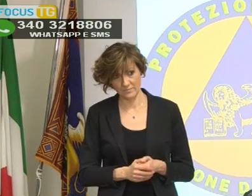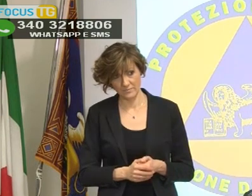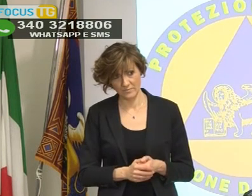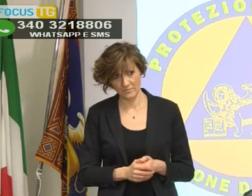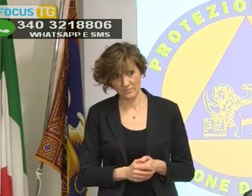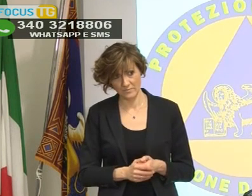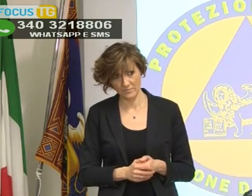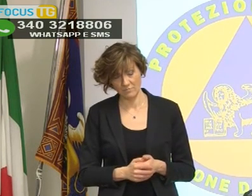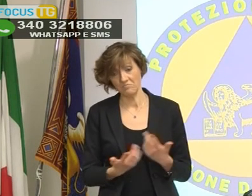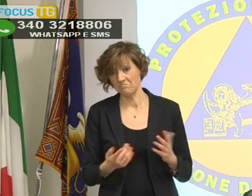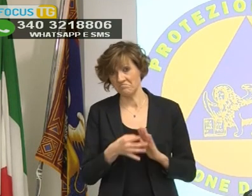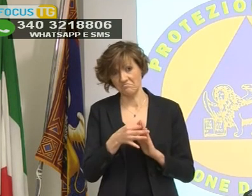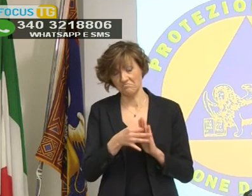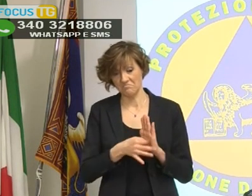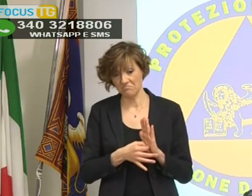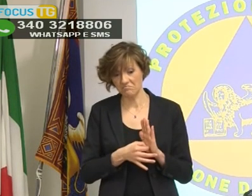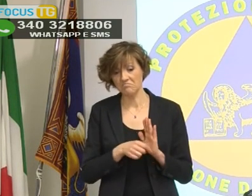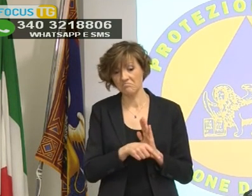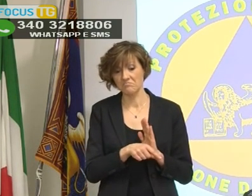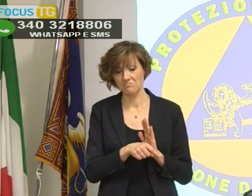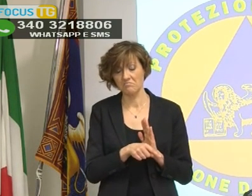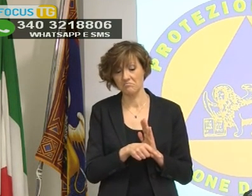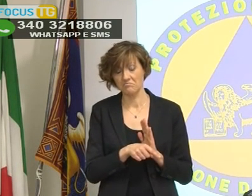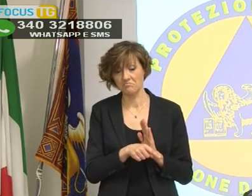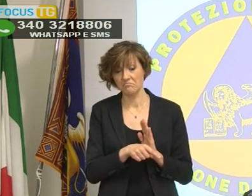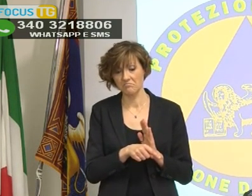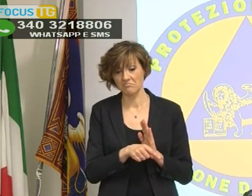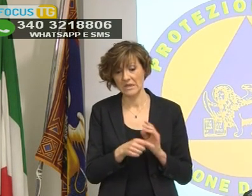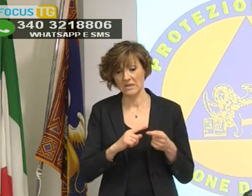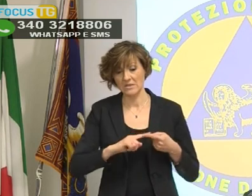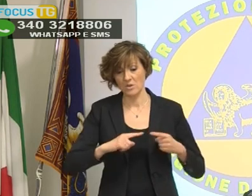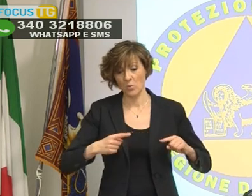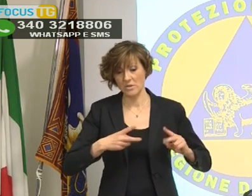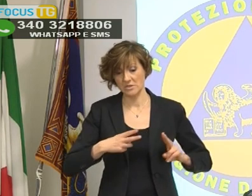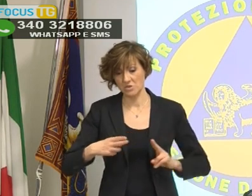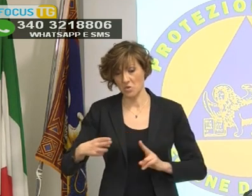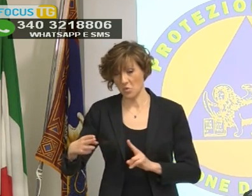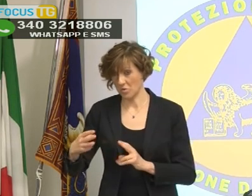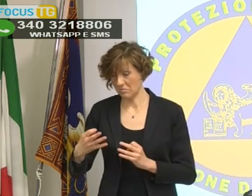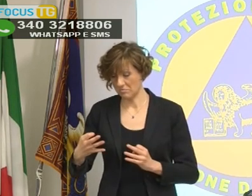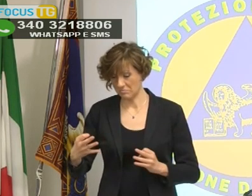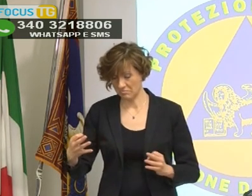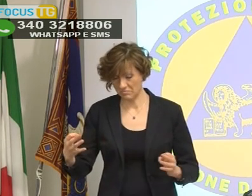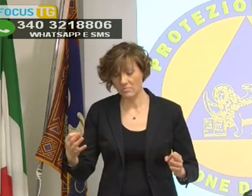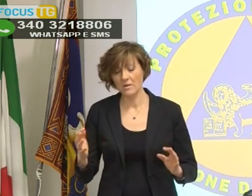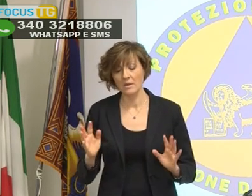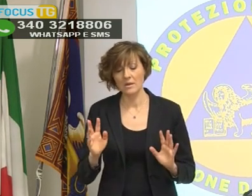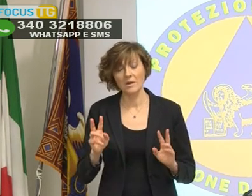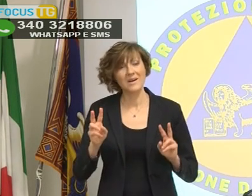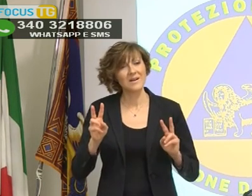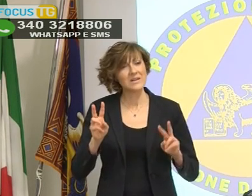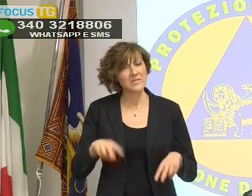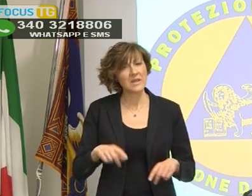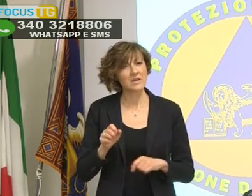stiamo parlando di dati, lei ha annunciato la sequenziazione del virus serbo, però a me